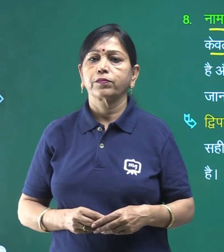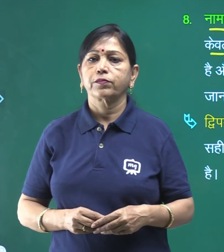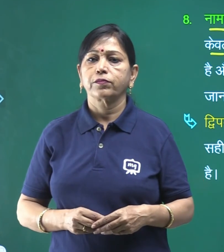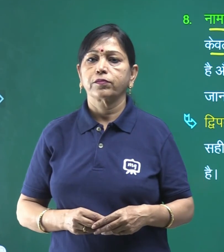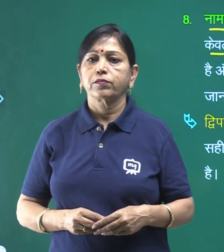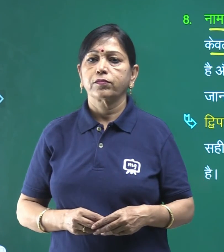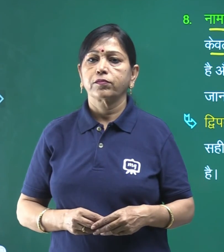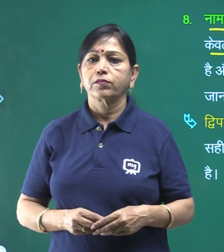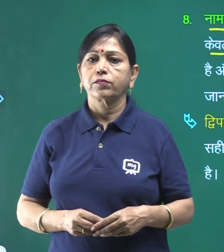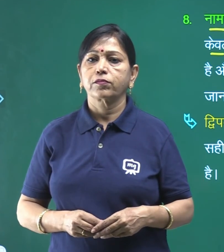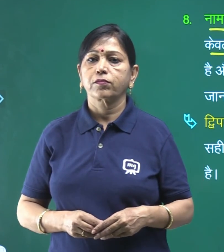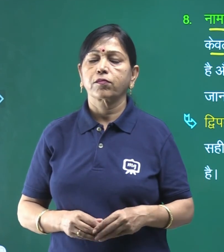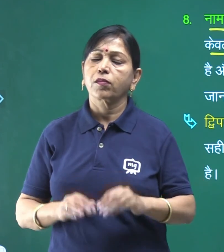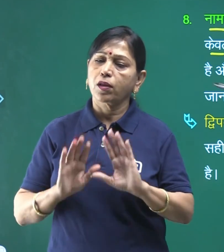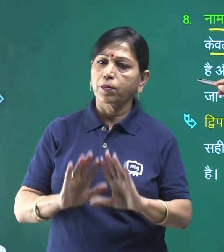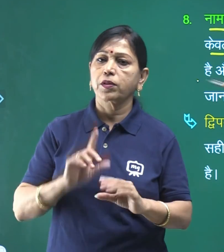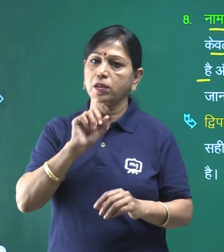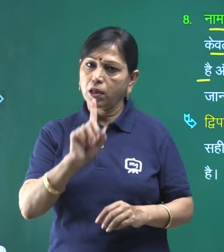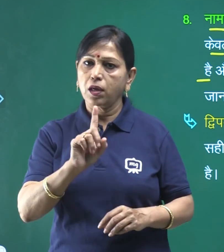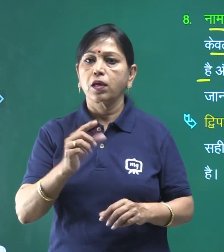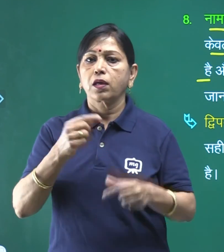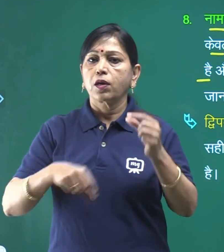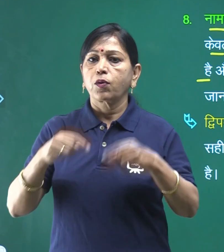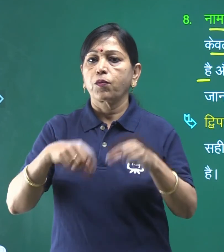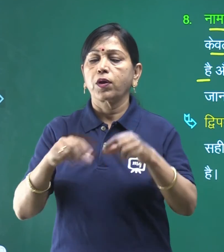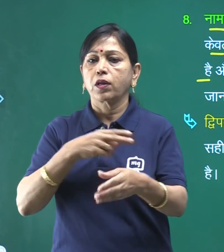केवल एक ही वैज्ञानिक नाम होता है